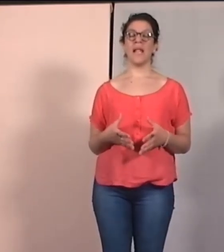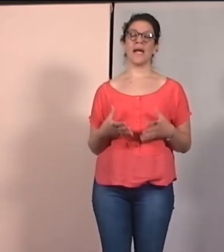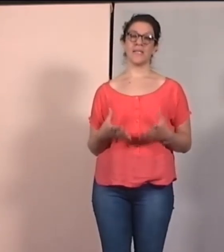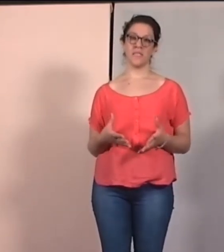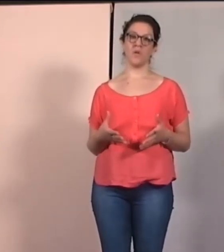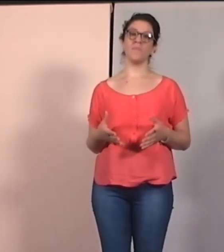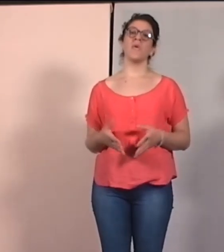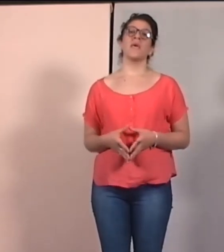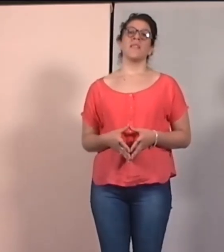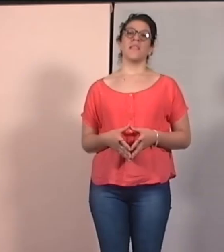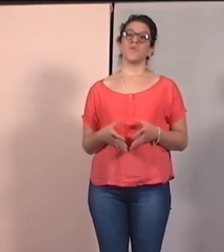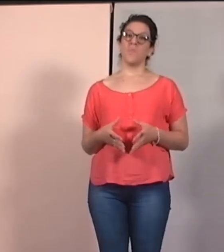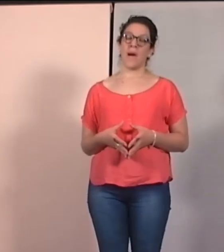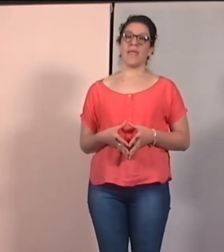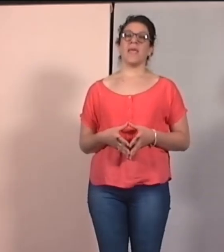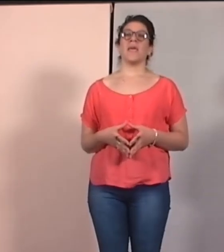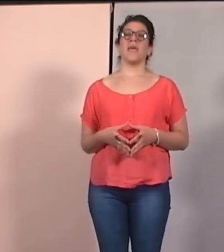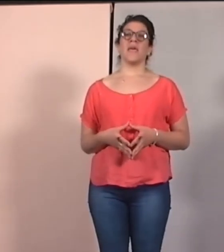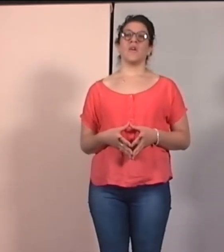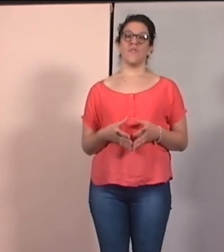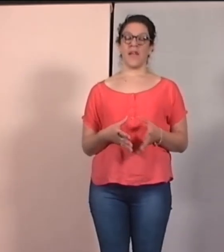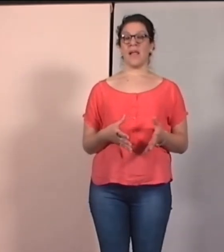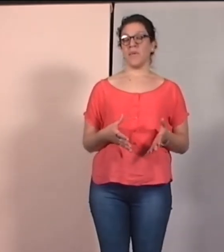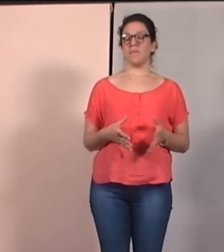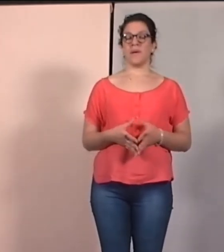agresión de su padre contra la misma